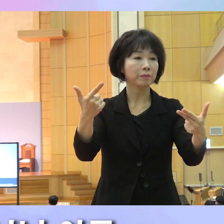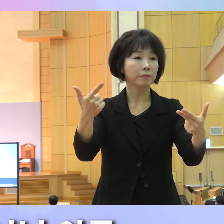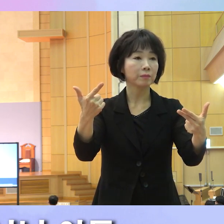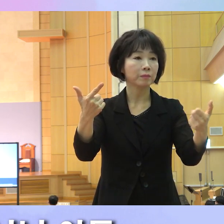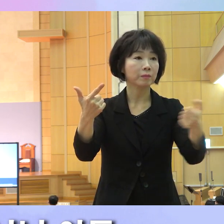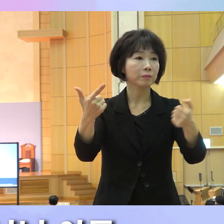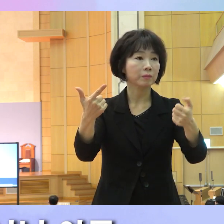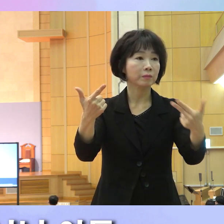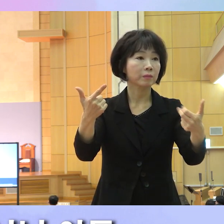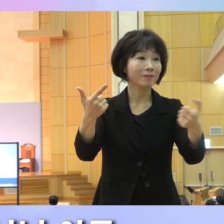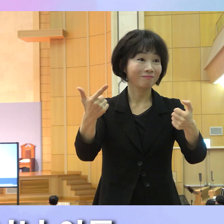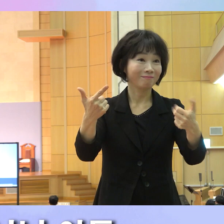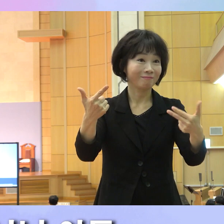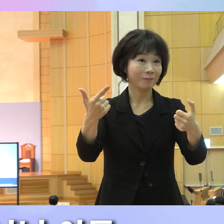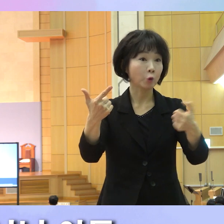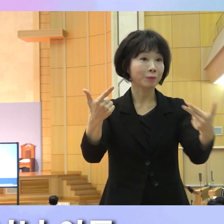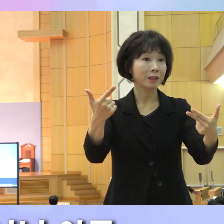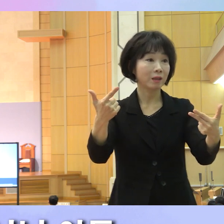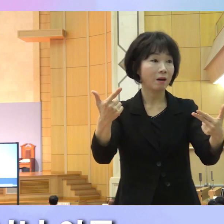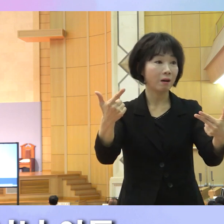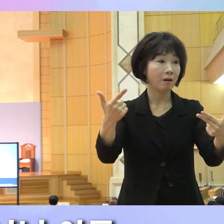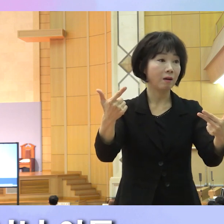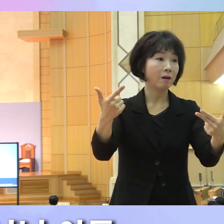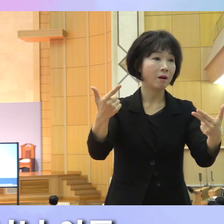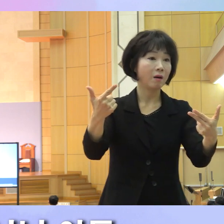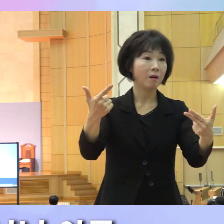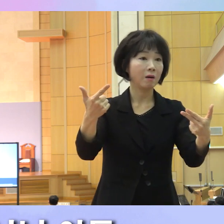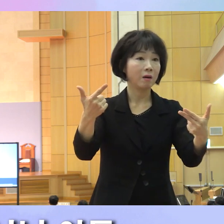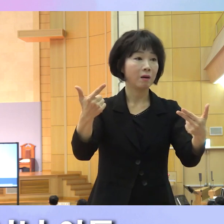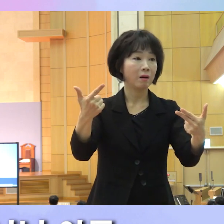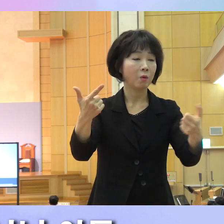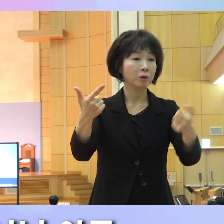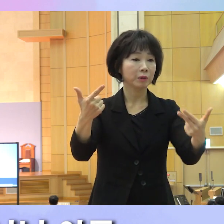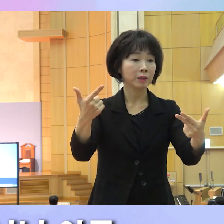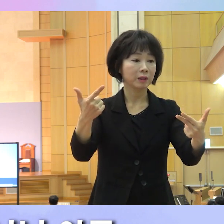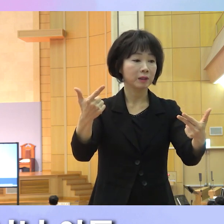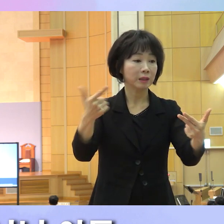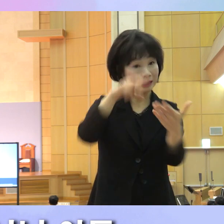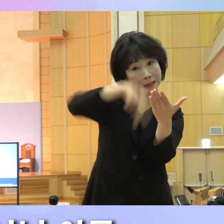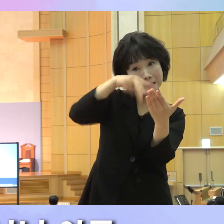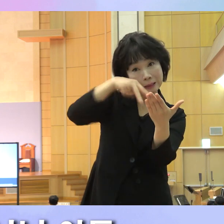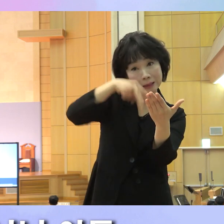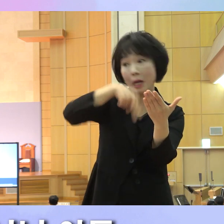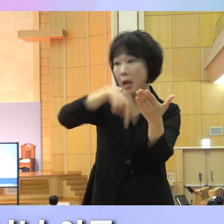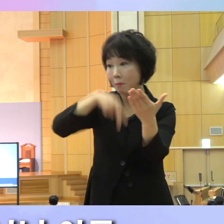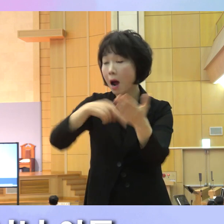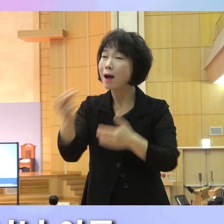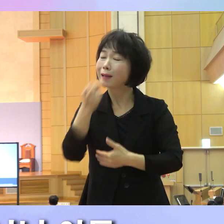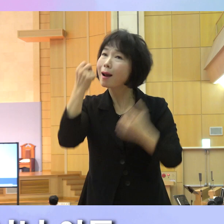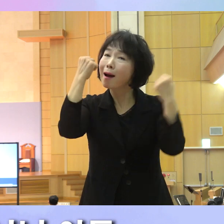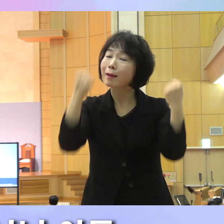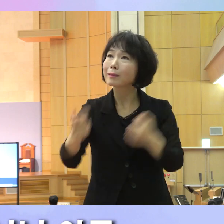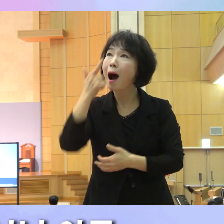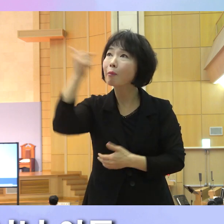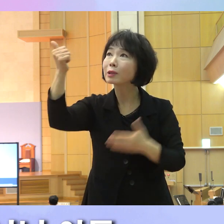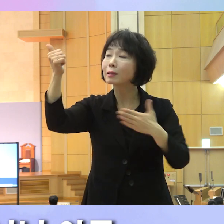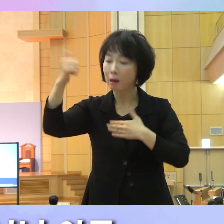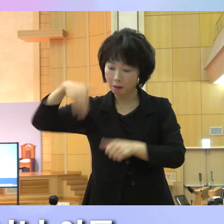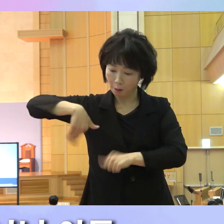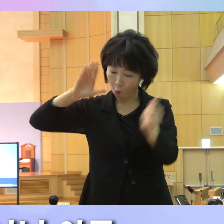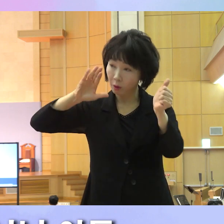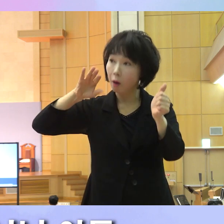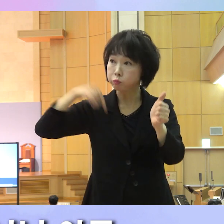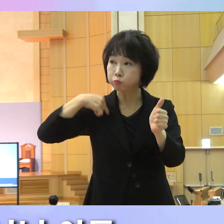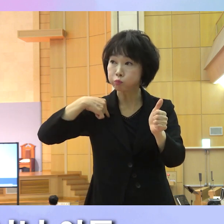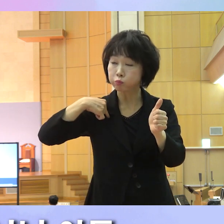6장 57절 말씀 봉독하겠습니다. 살아계신 아버지께서 나를 보내심에